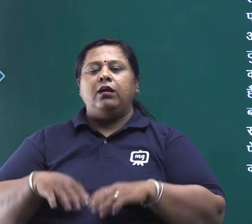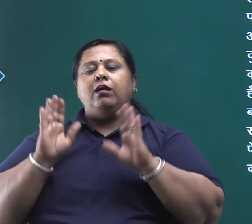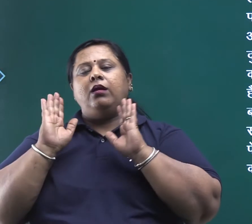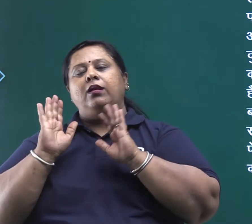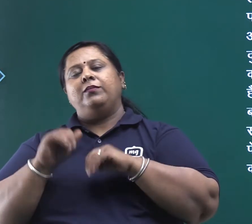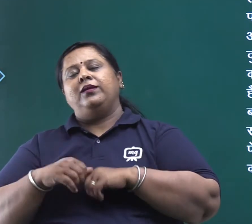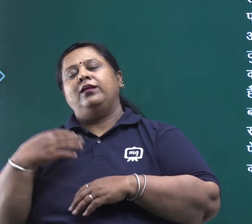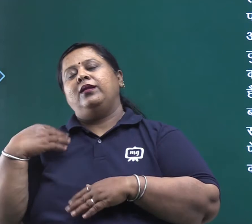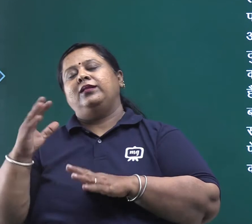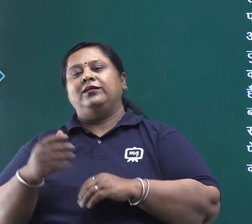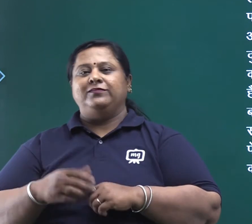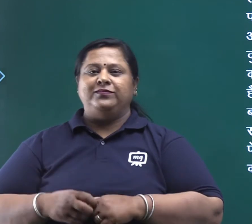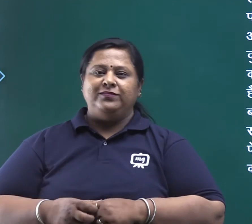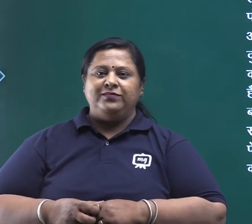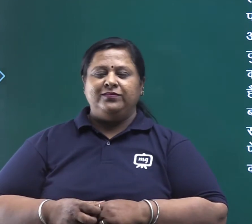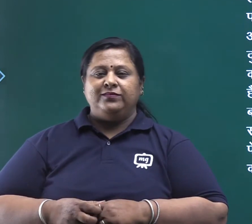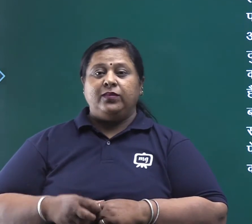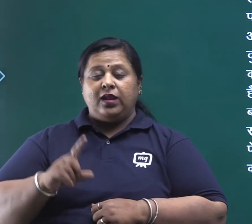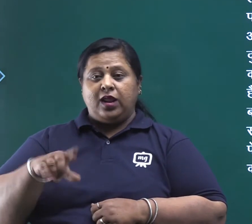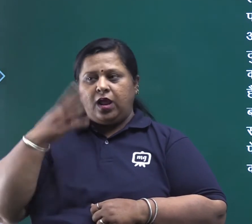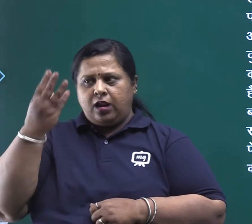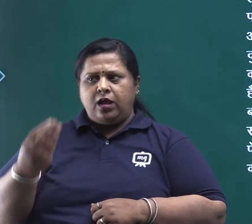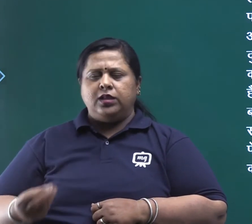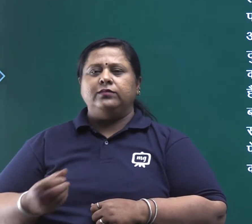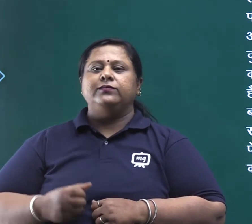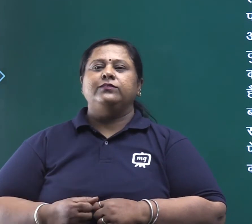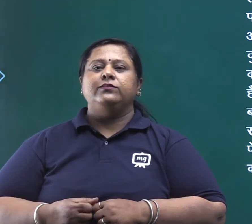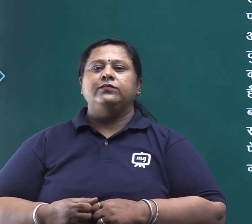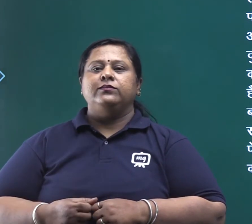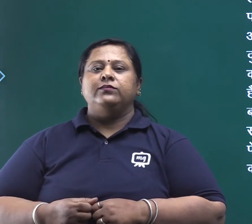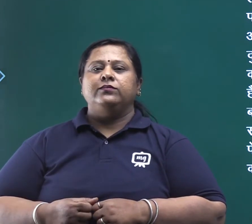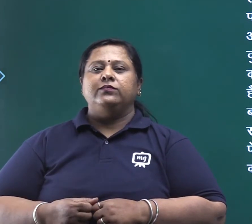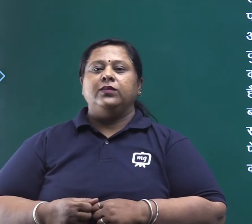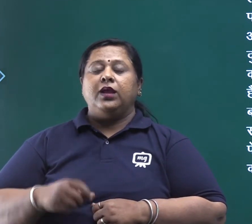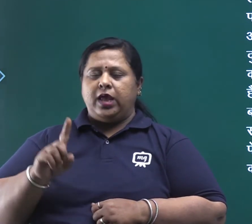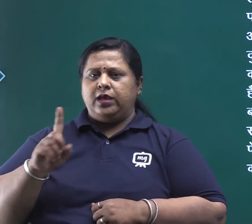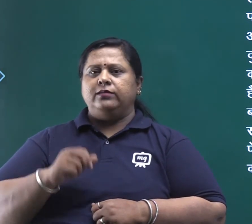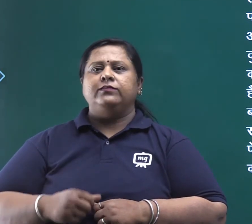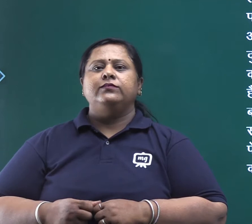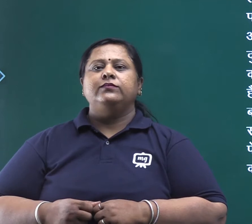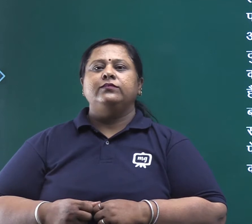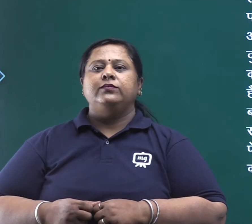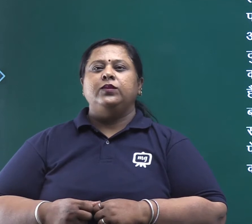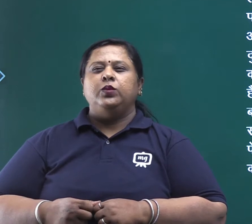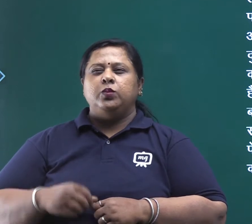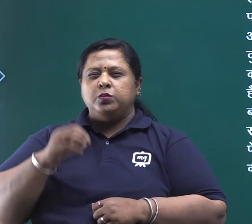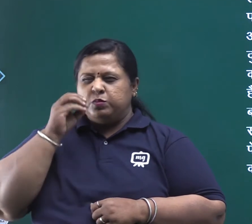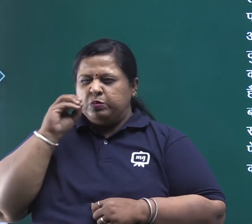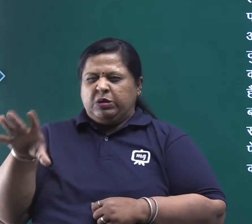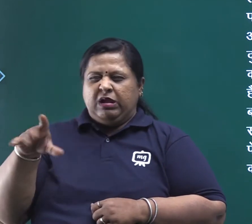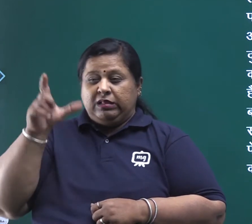आराम करने आता था। एक रात को एक दुष्ट व्यक्ति